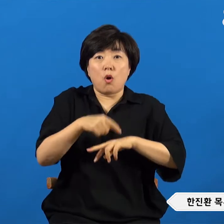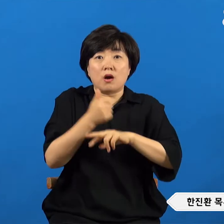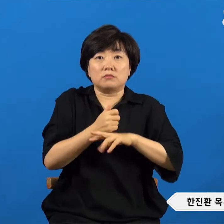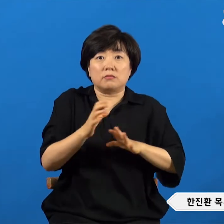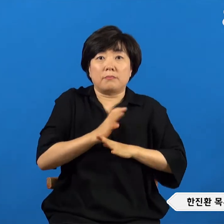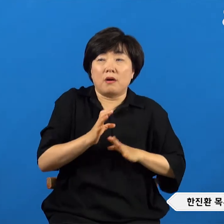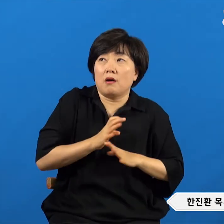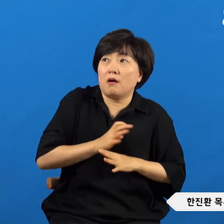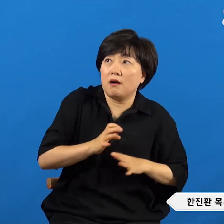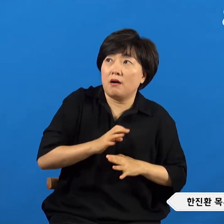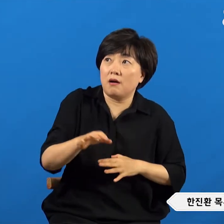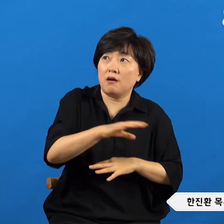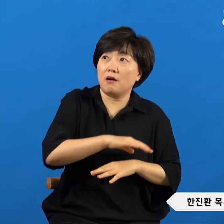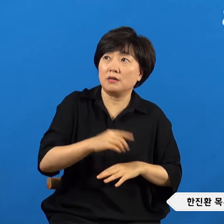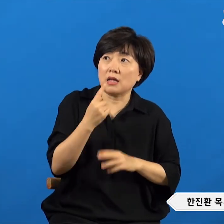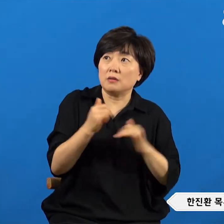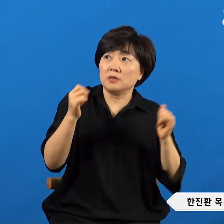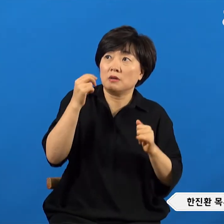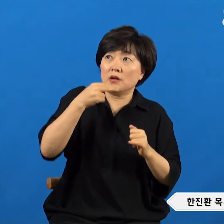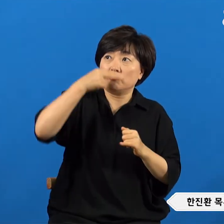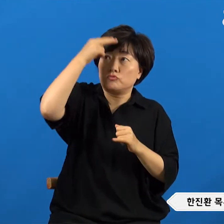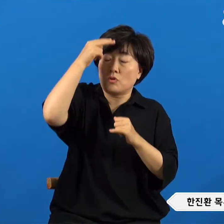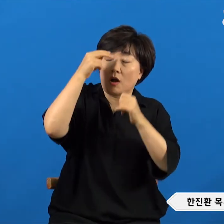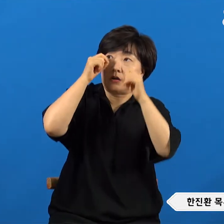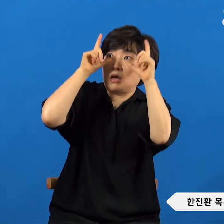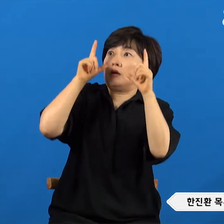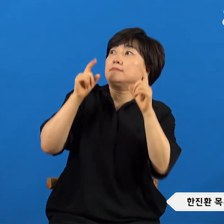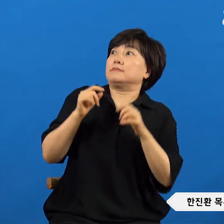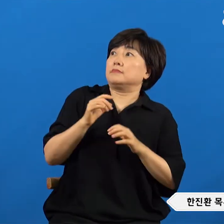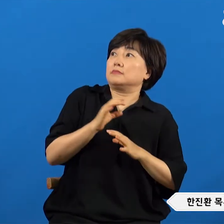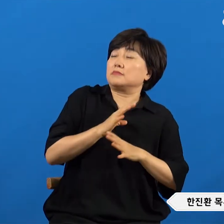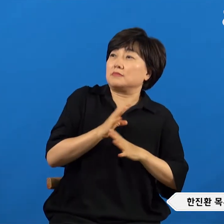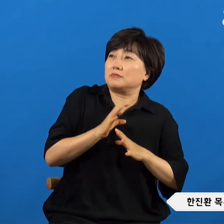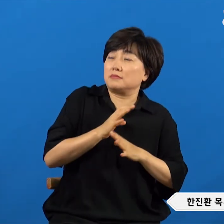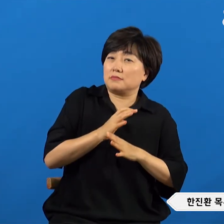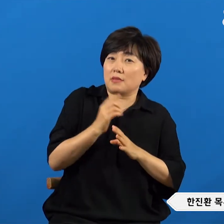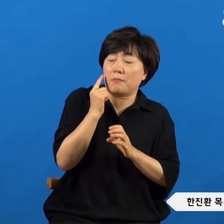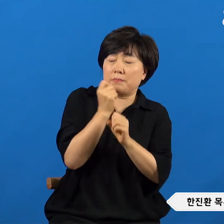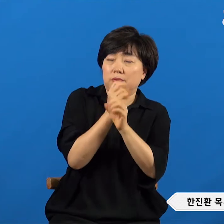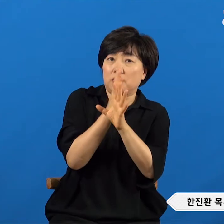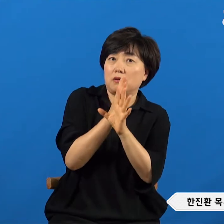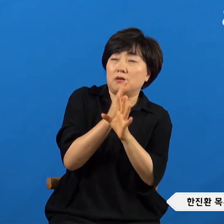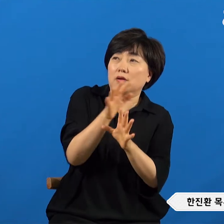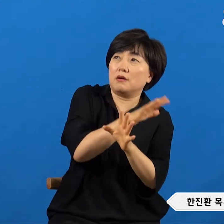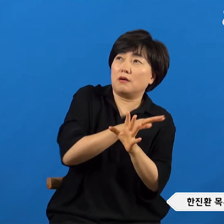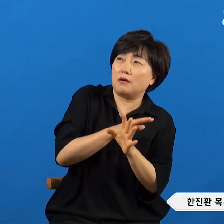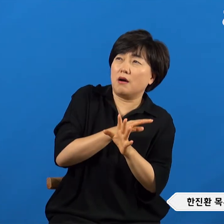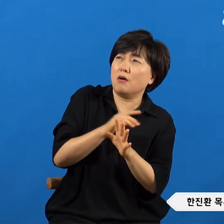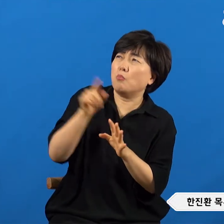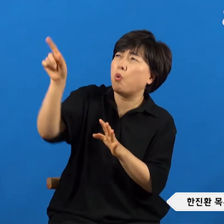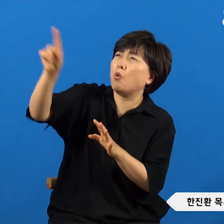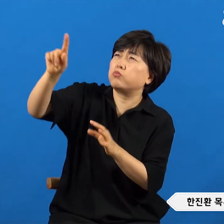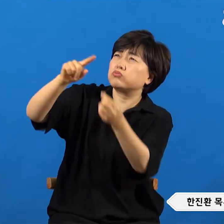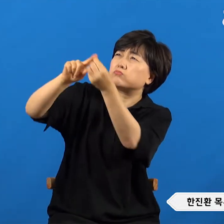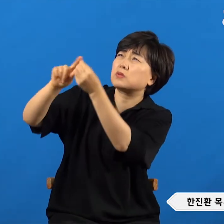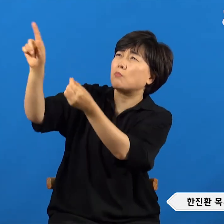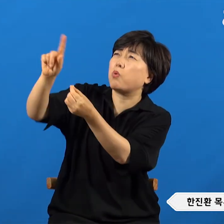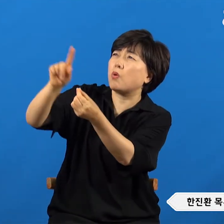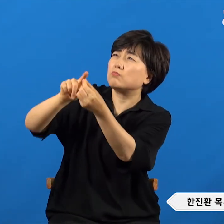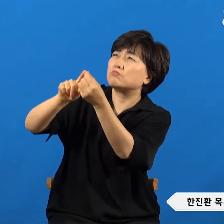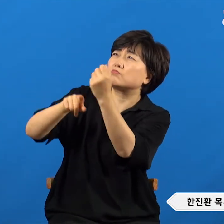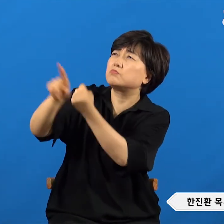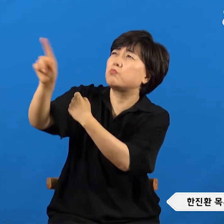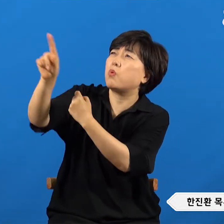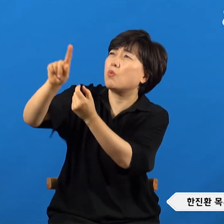벌벌벌벌 떨면서 저 글자가 무슨 뜻인지 빨리 해석하라고 추상 같은 명령을 내렸습니다.